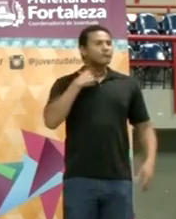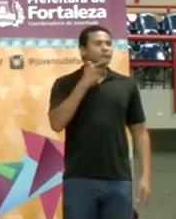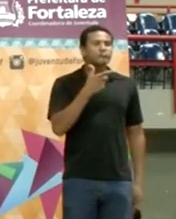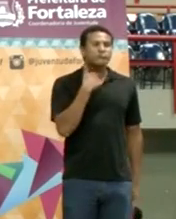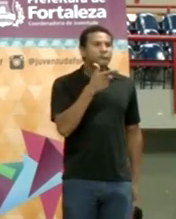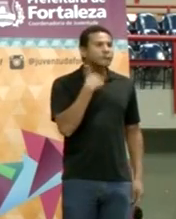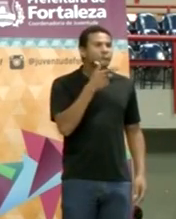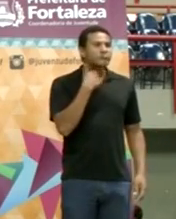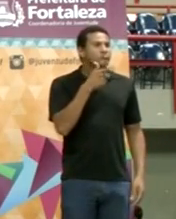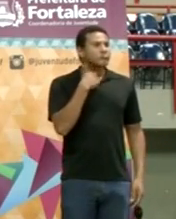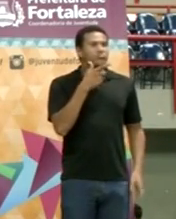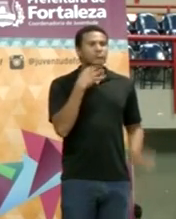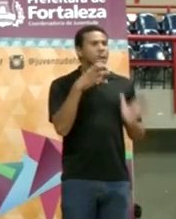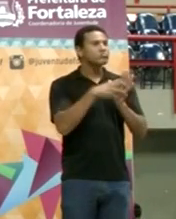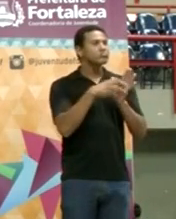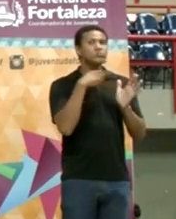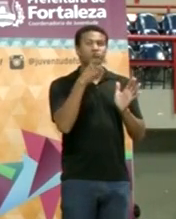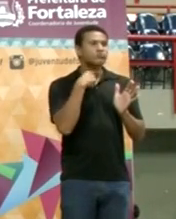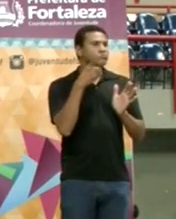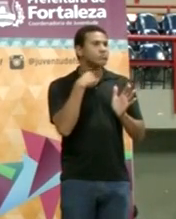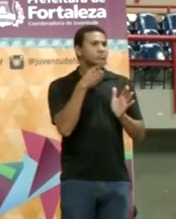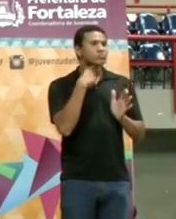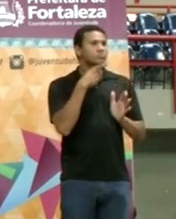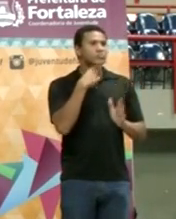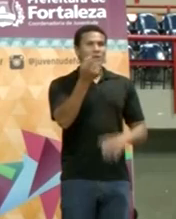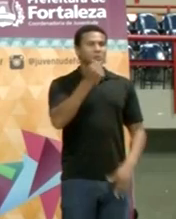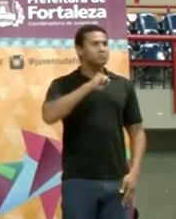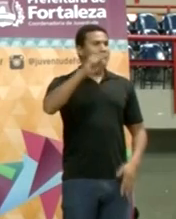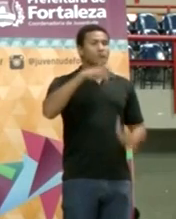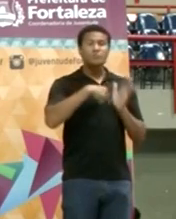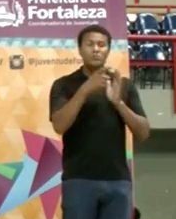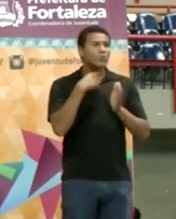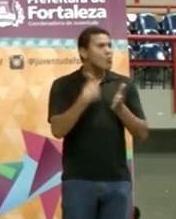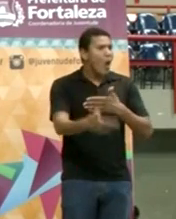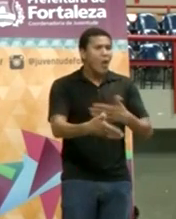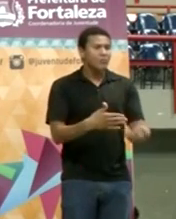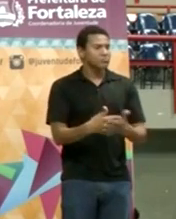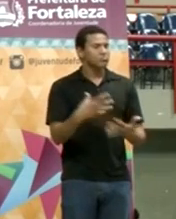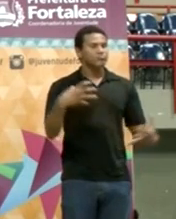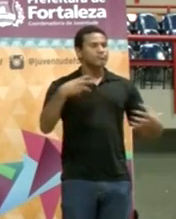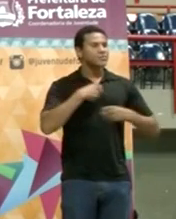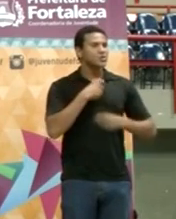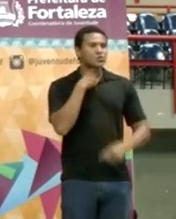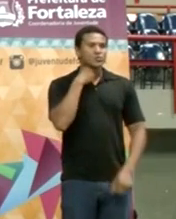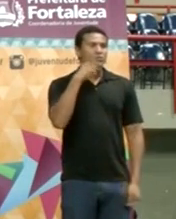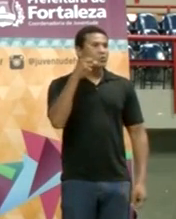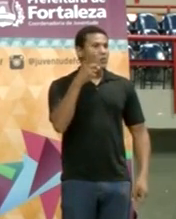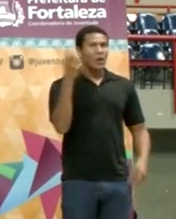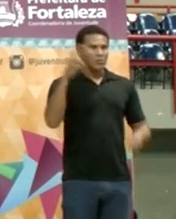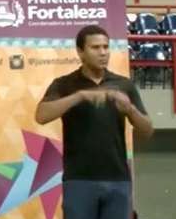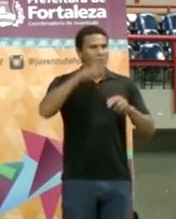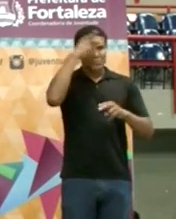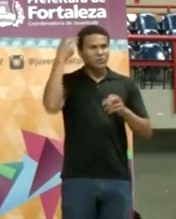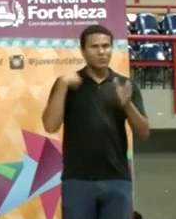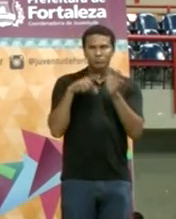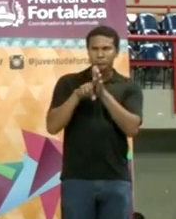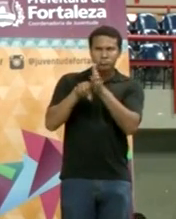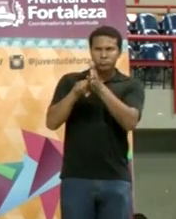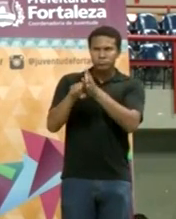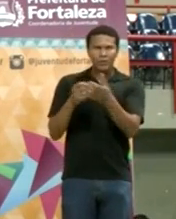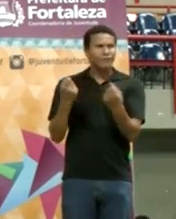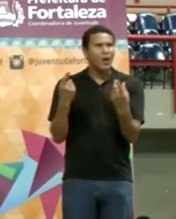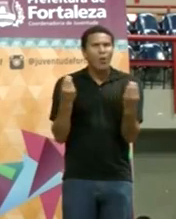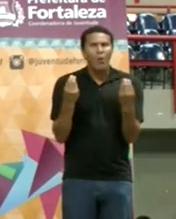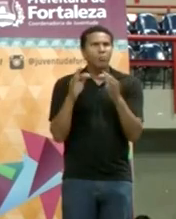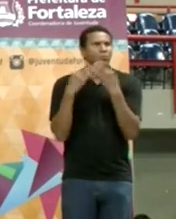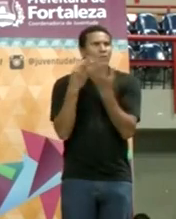leviano da minha parte afirmar que foi o transplante medular que favoreceu esse homem, porque se assim fosse, todas as pessoas com HIV fariam um transplante, tá